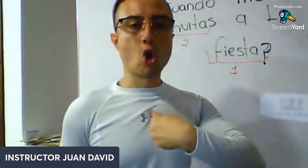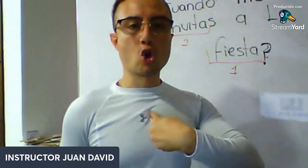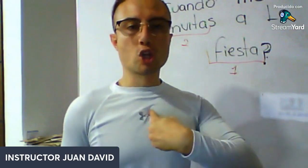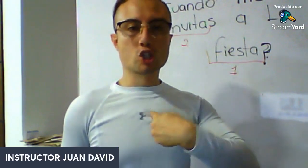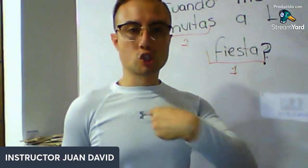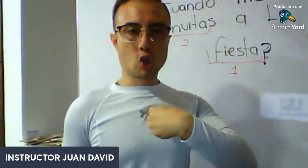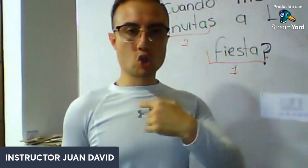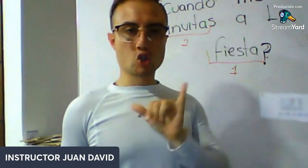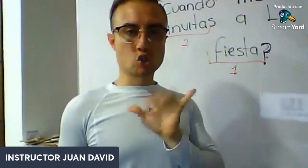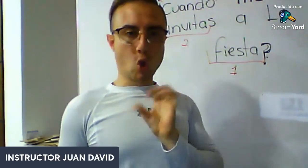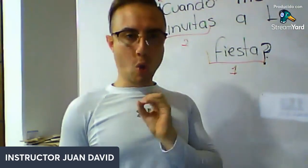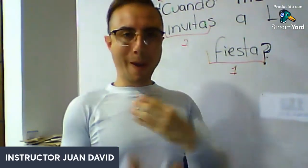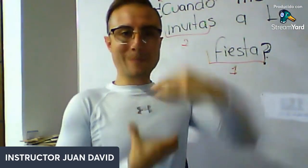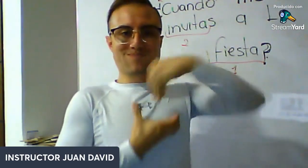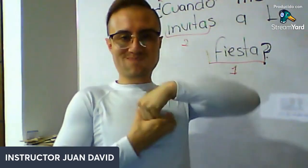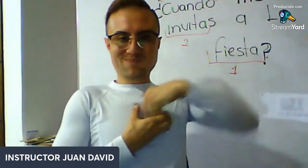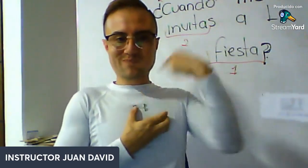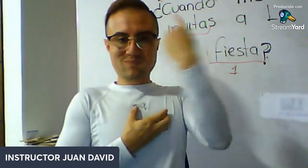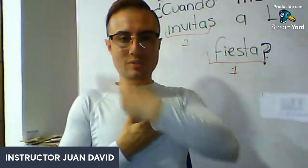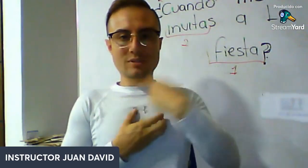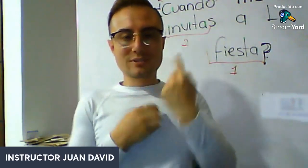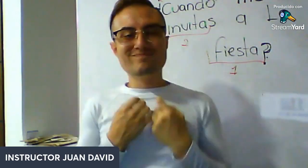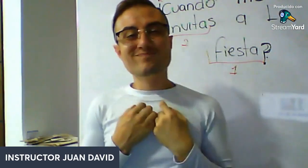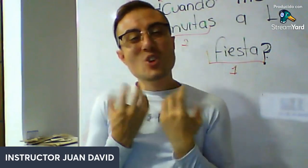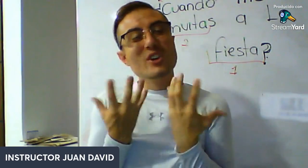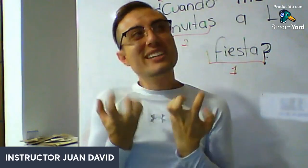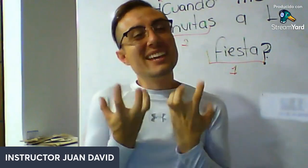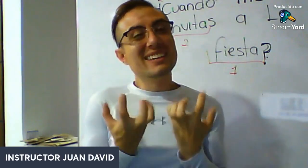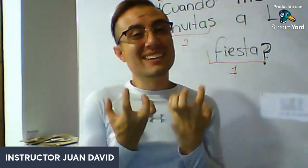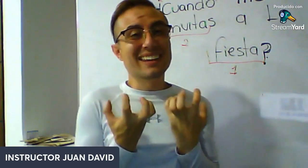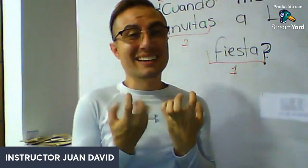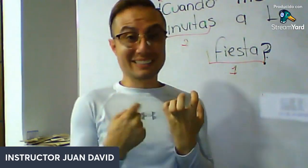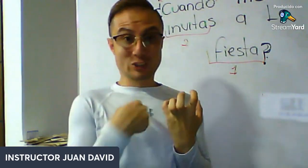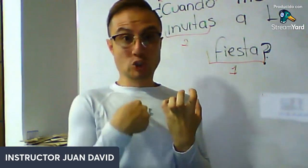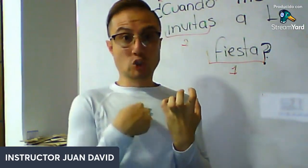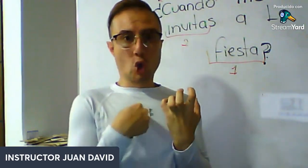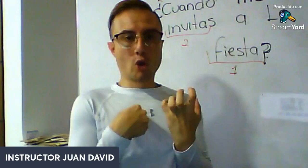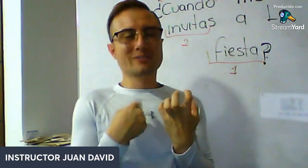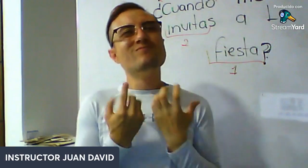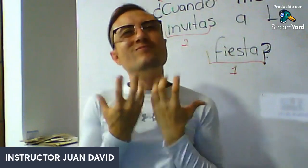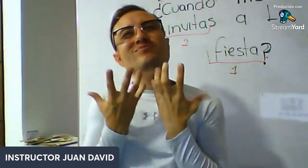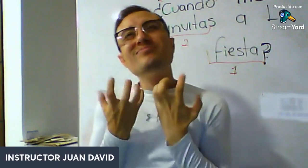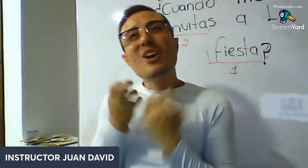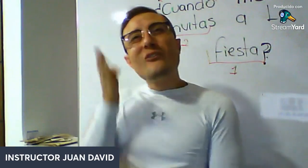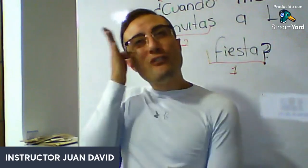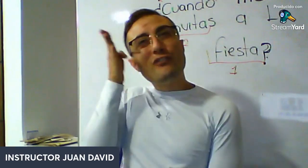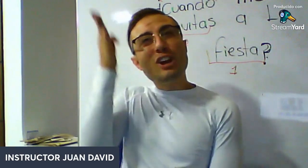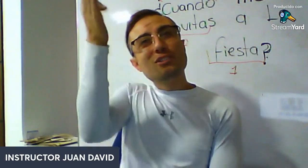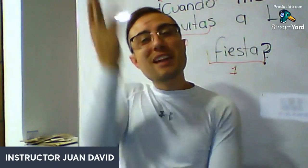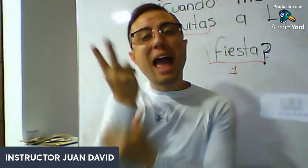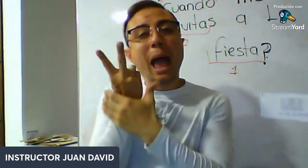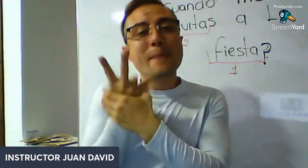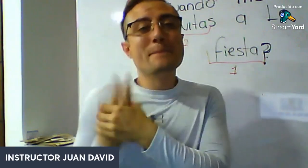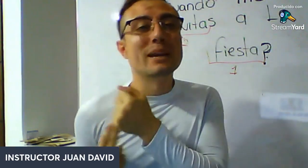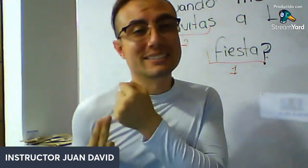si cuando yo señaló mi cuerpo cuando este movimiento con esta seña significa yo